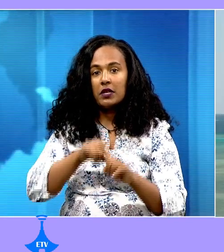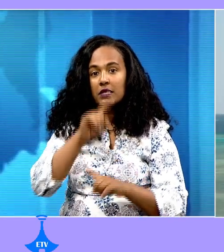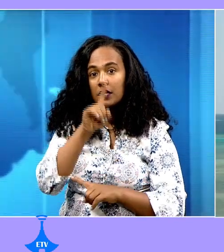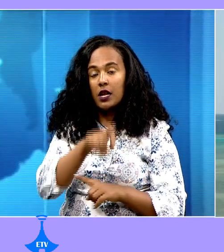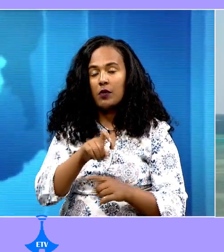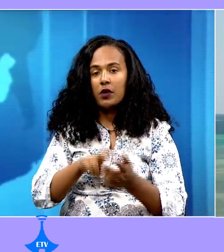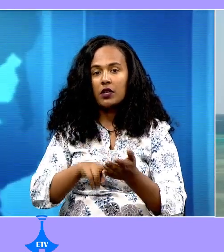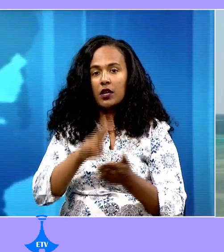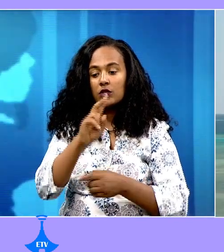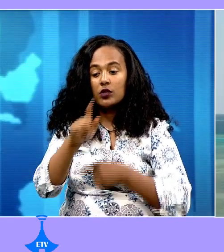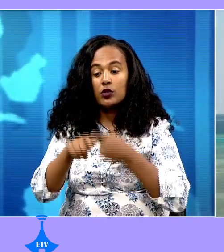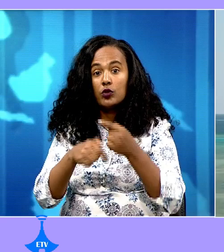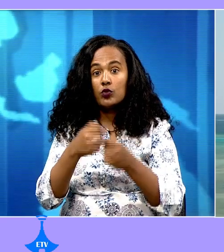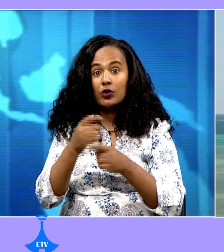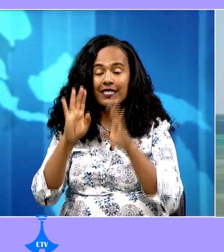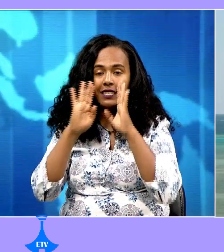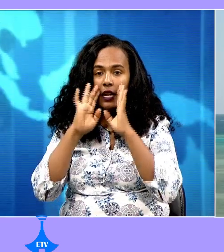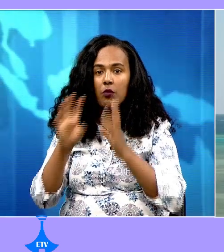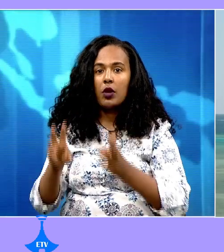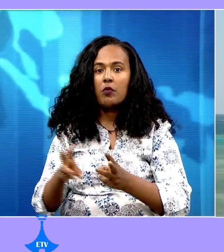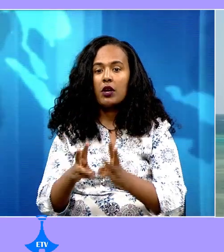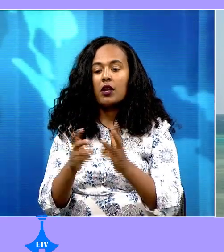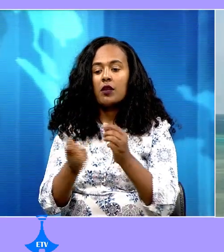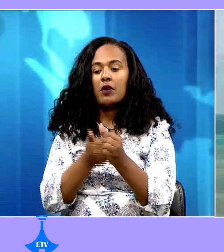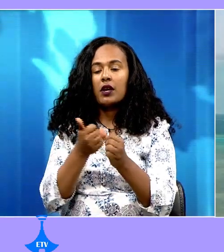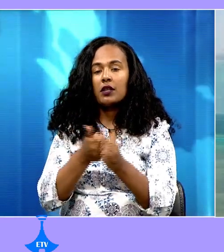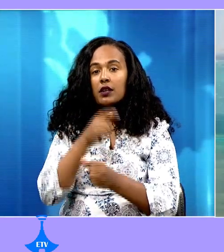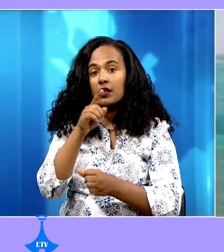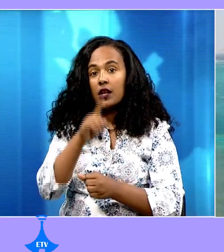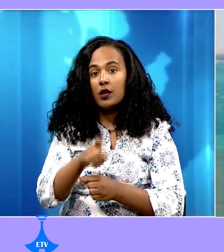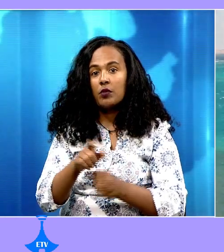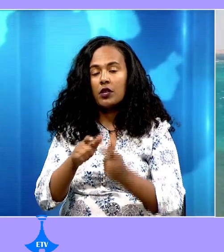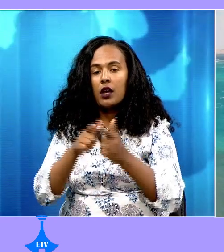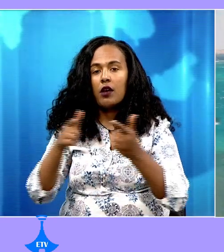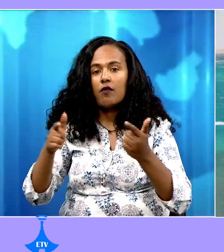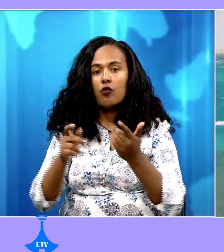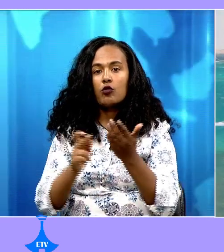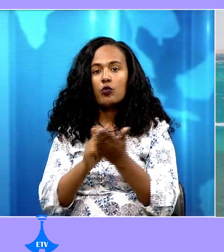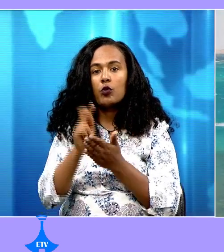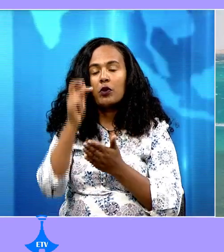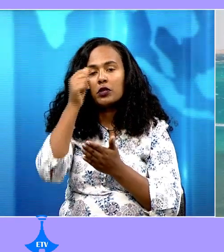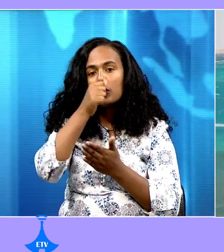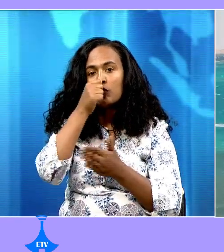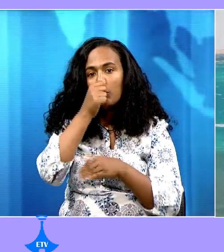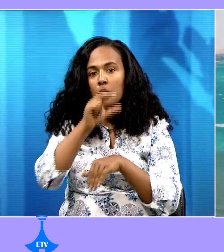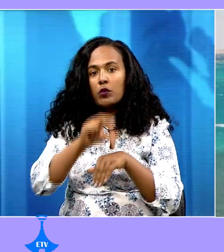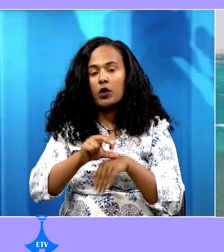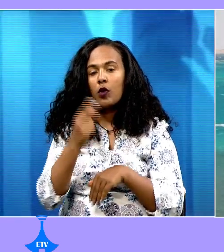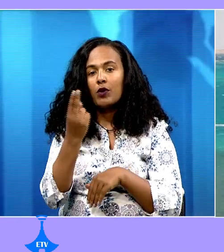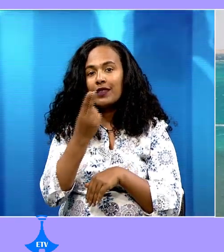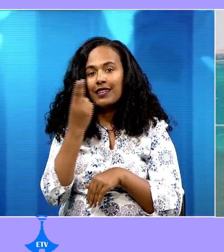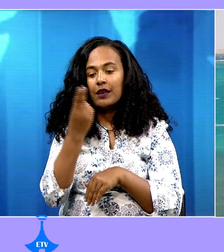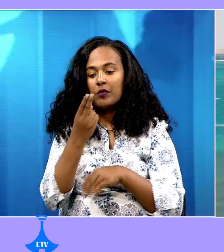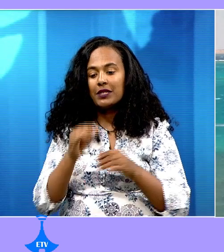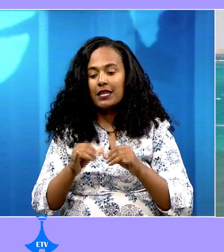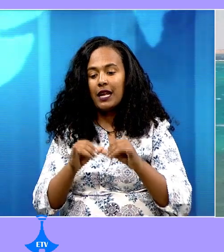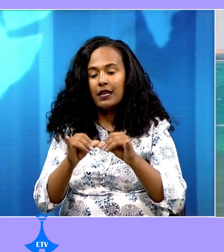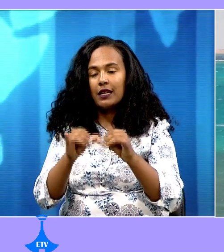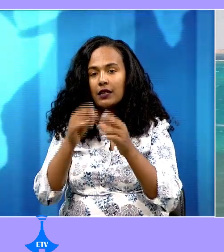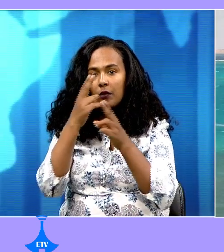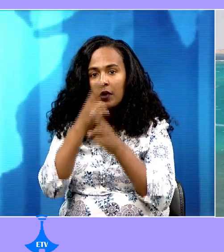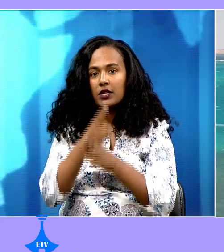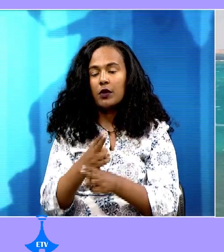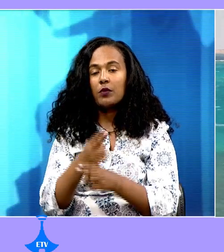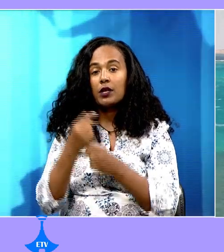ያነሳሉ። ሂደቱ ግን ሰላማዊ መንገድን መከተል እንዳለበት የሚጠቅሱት አንጋፋው ዲፕሎማት የኢትዮጵያን ብሔራዊ ጥቅም በዘላቂነት የሚያስከብር